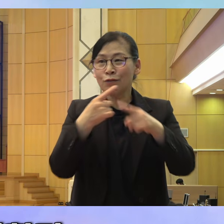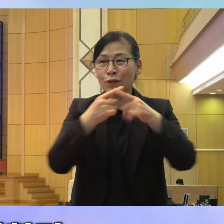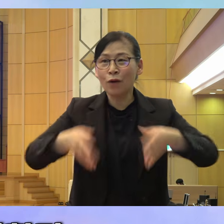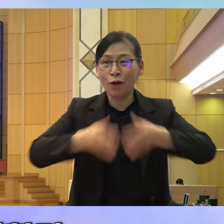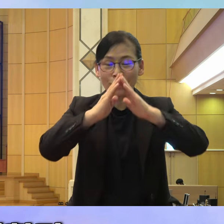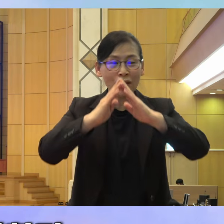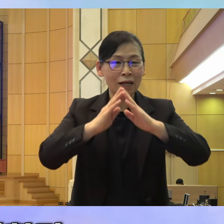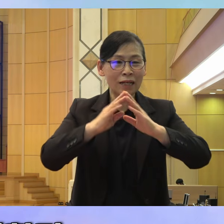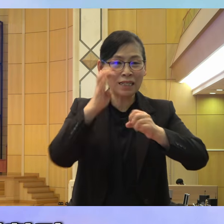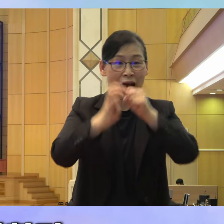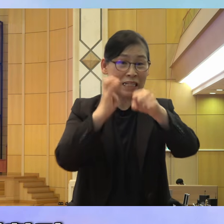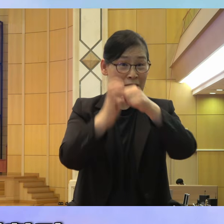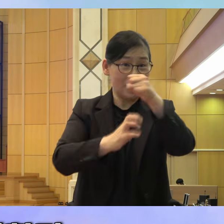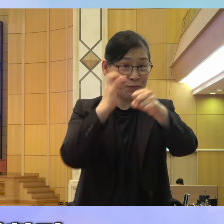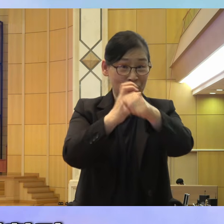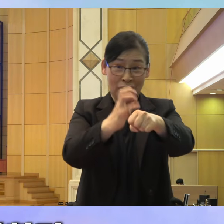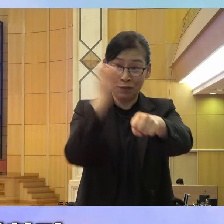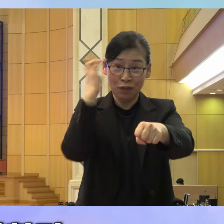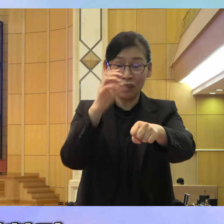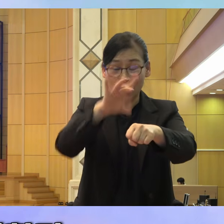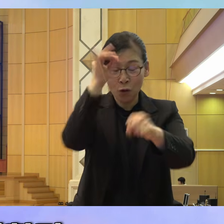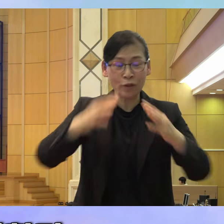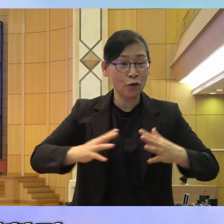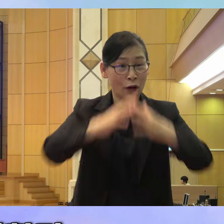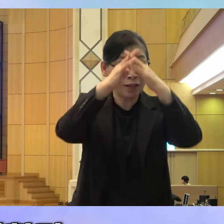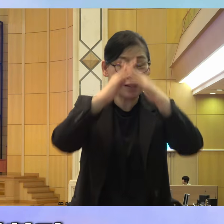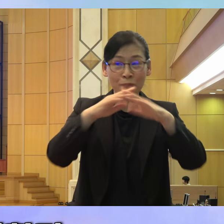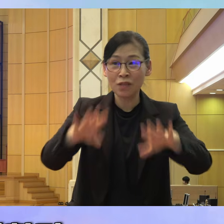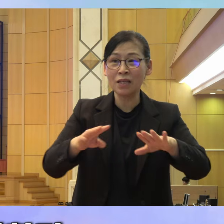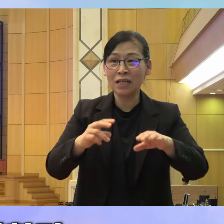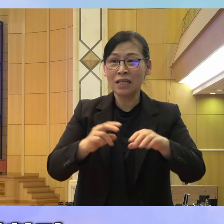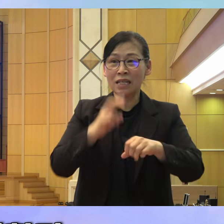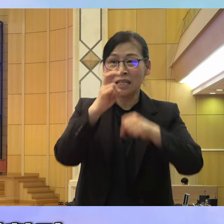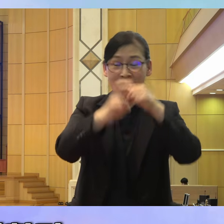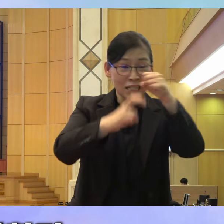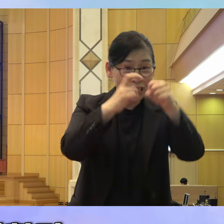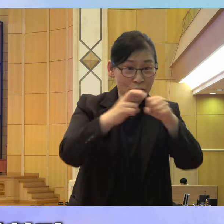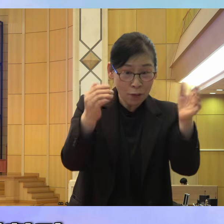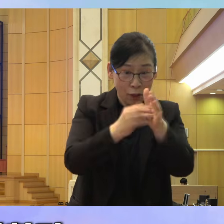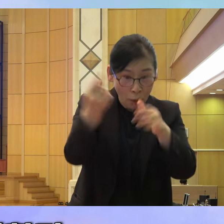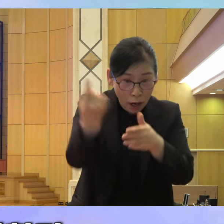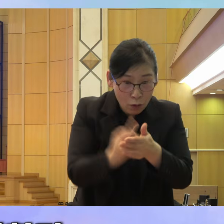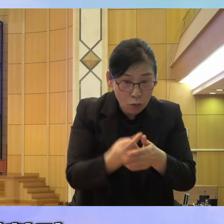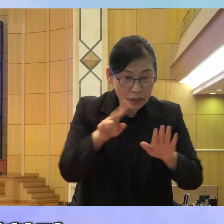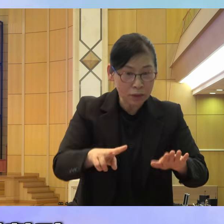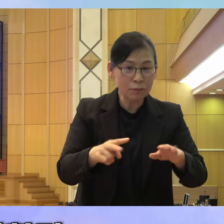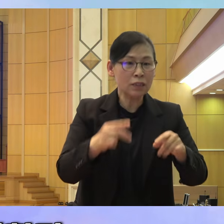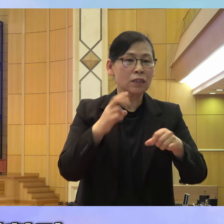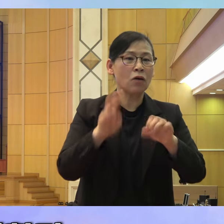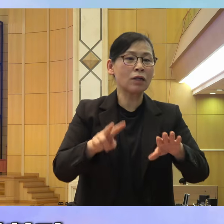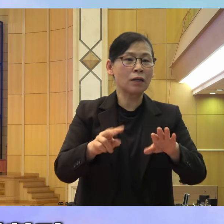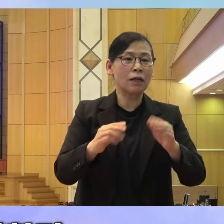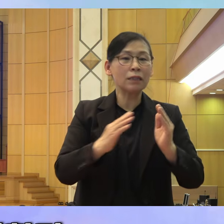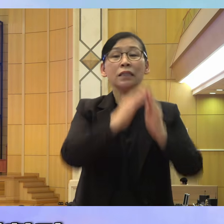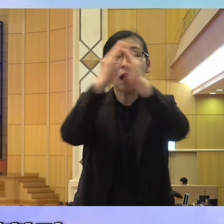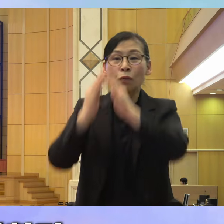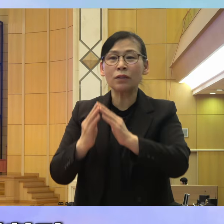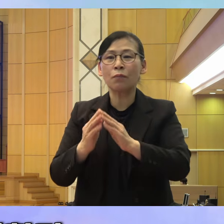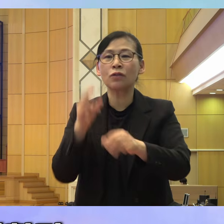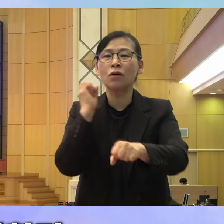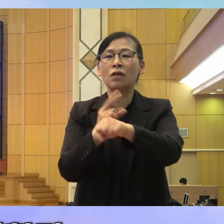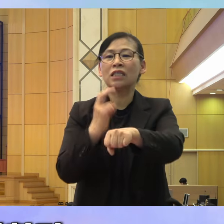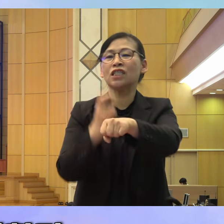40년인데 산동네에서 이거 질 때까지 20년 만에 여기가 왔고, 이 지은 지가 벌써 20년이요.